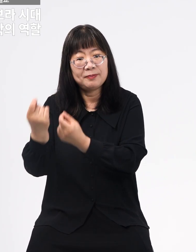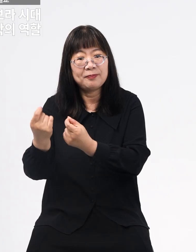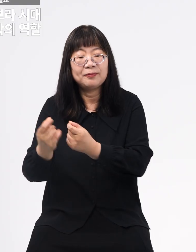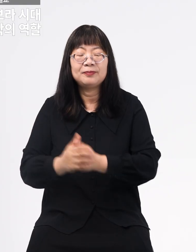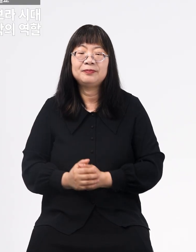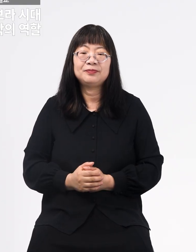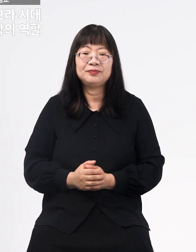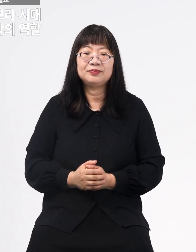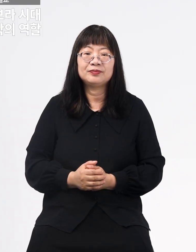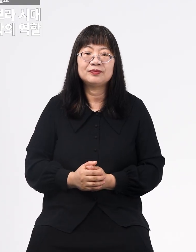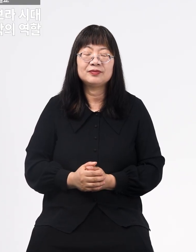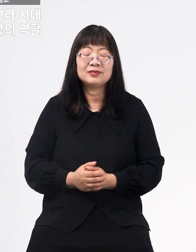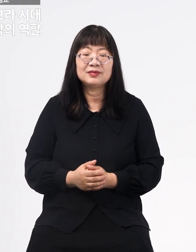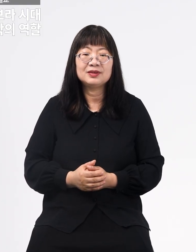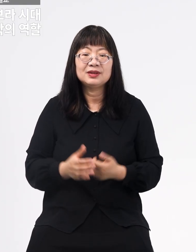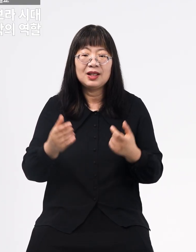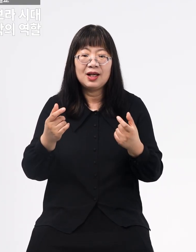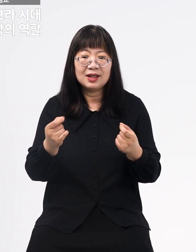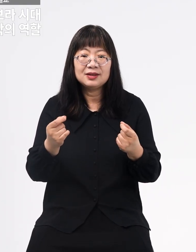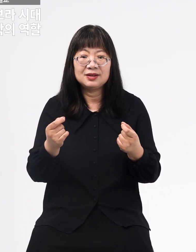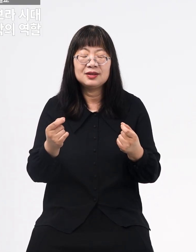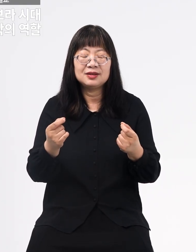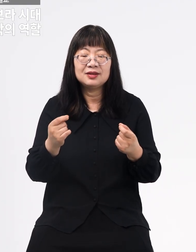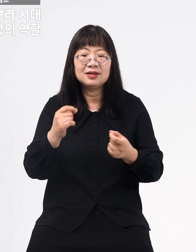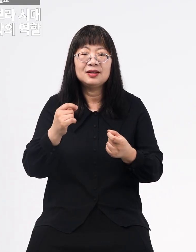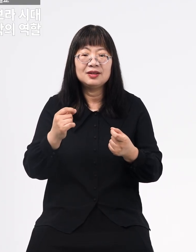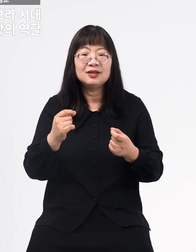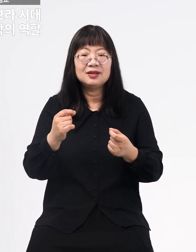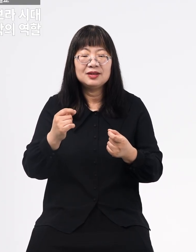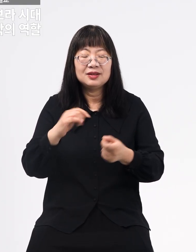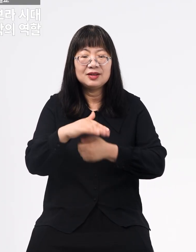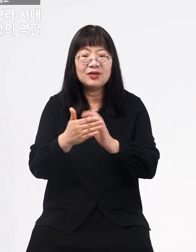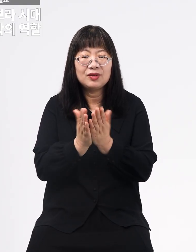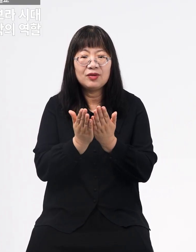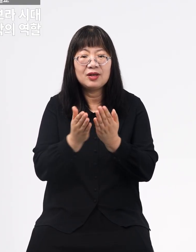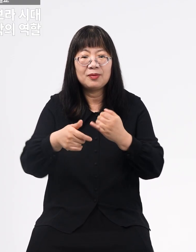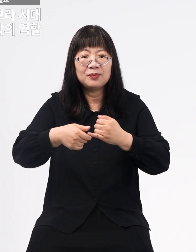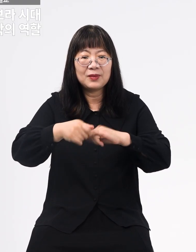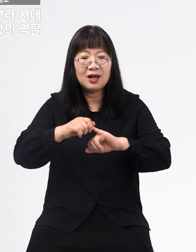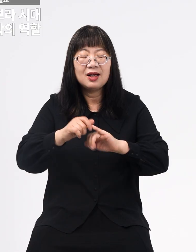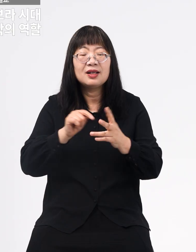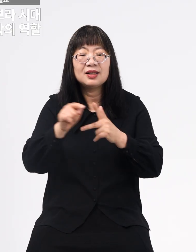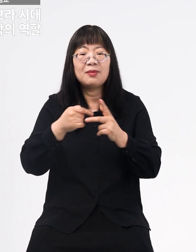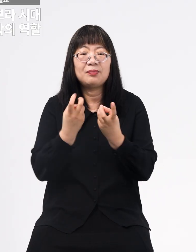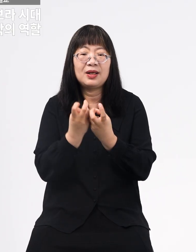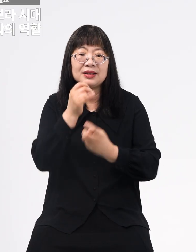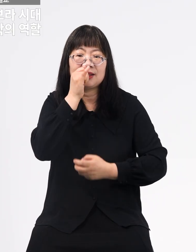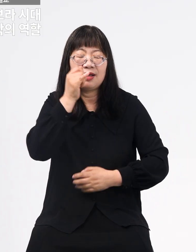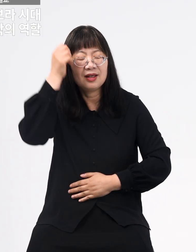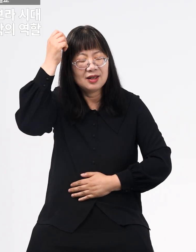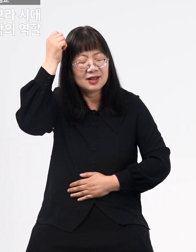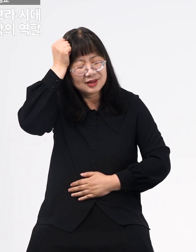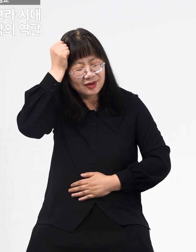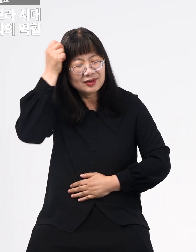이런 성경의 충돌을 이해하는 방식이 있어요. 기억의